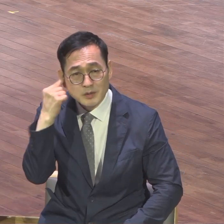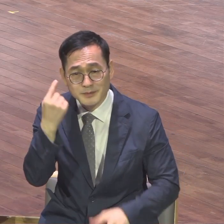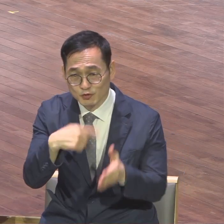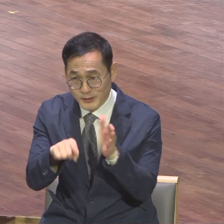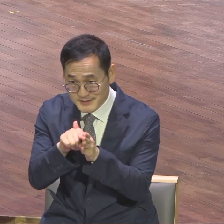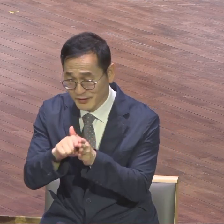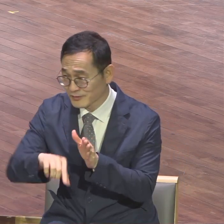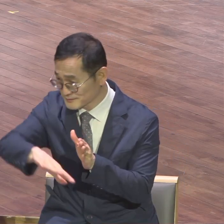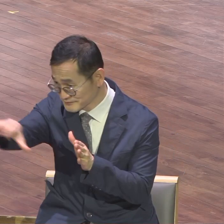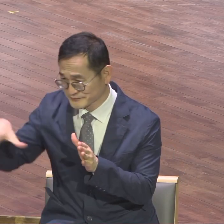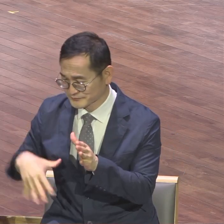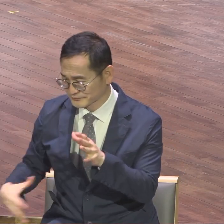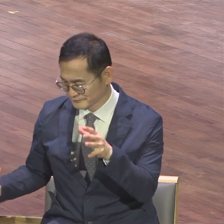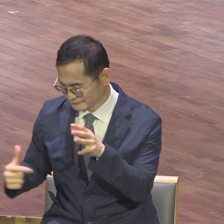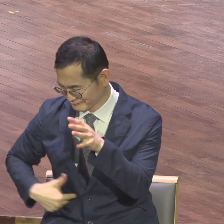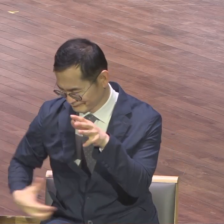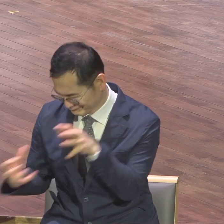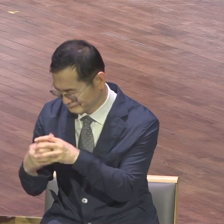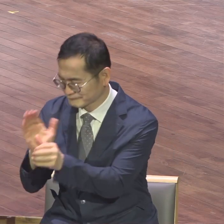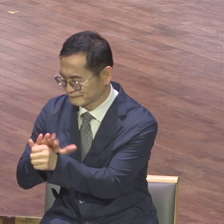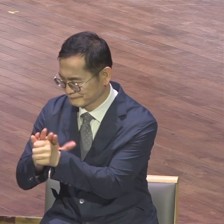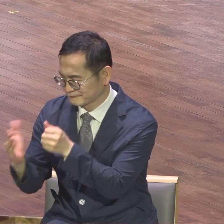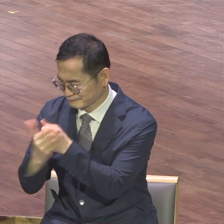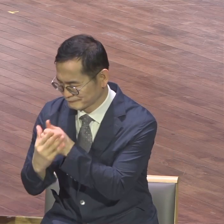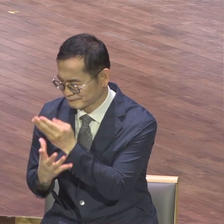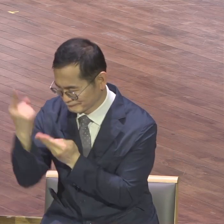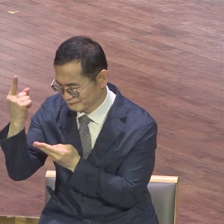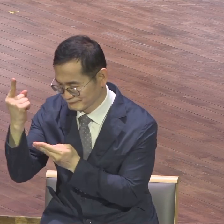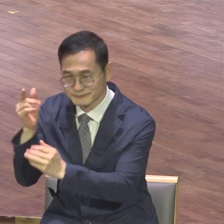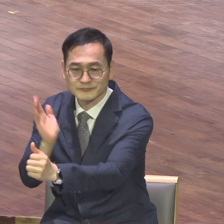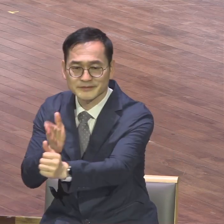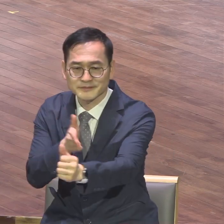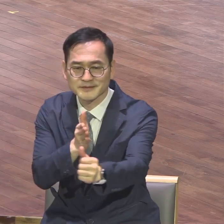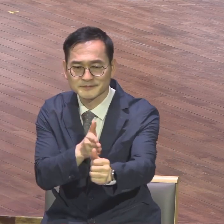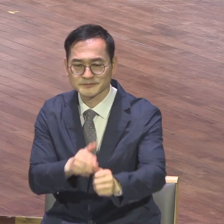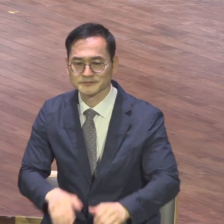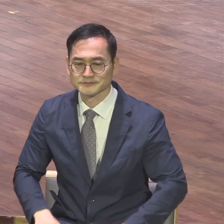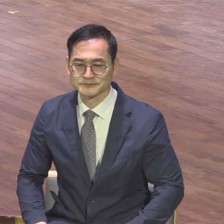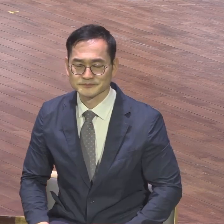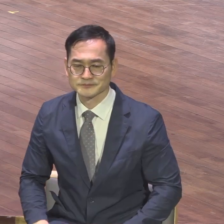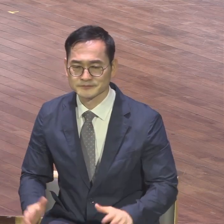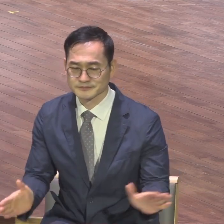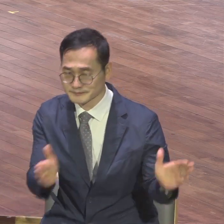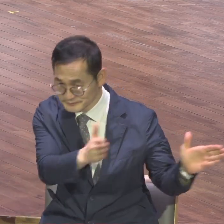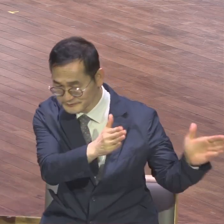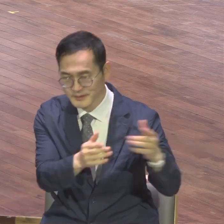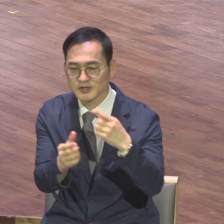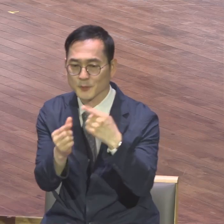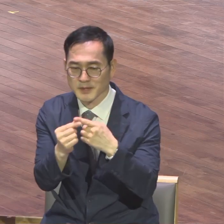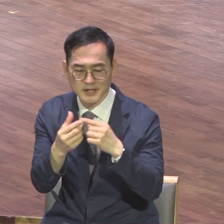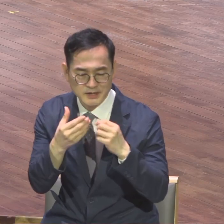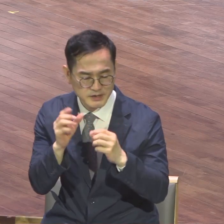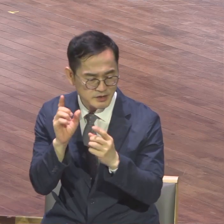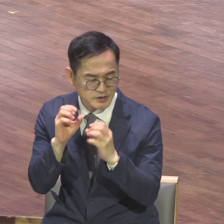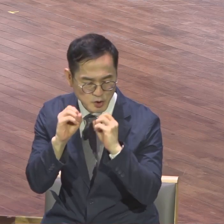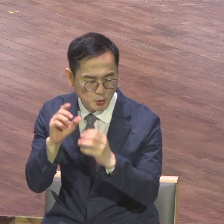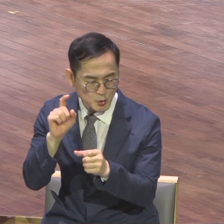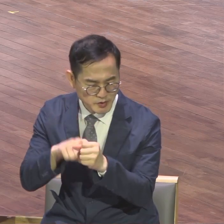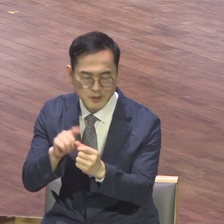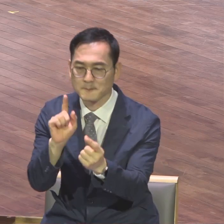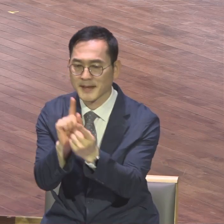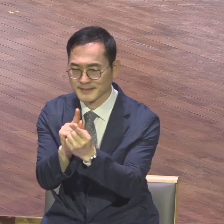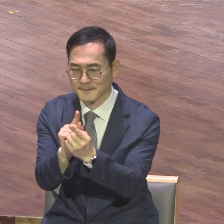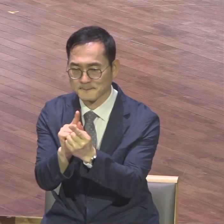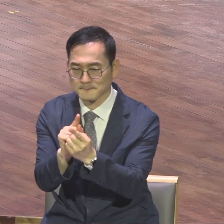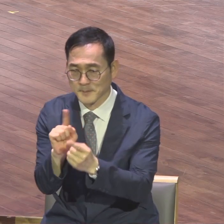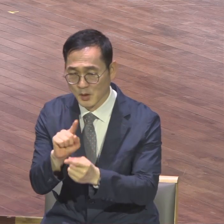시역 시대적 동자들 다 되시기를 점으로 축복합니다. 첫째로 성교적 만남입니다. 지난주 일 말씀을 통해서